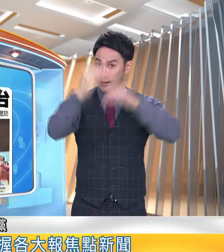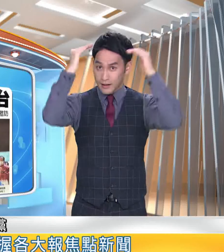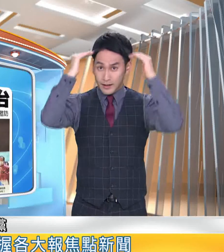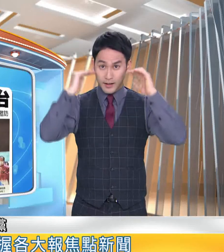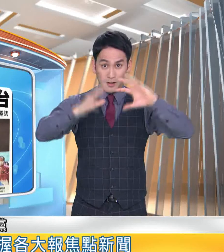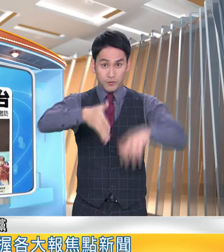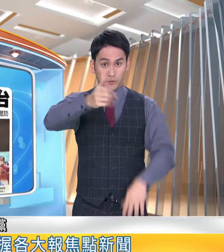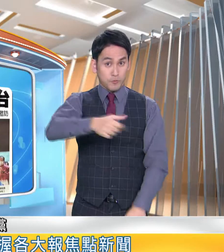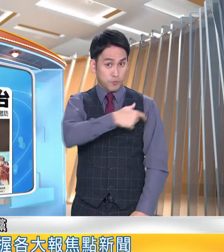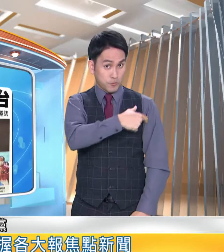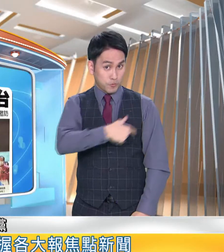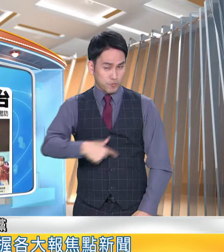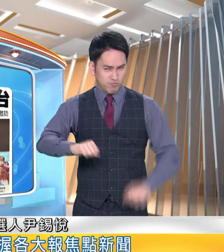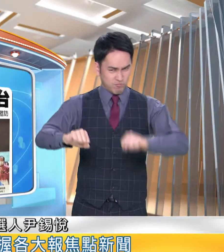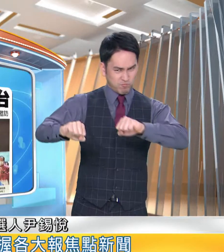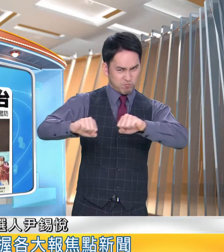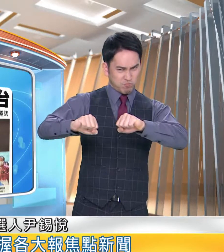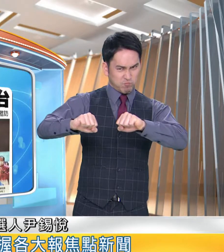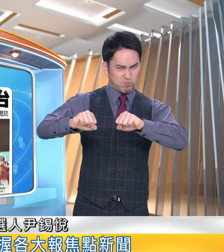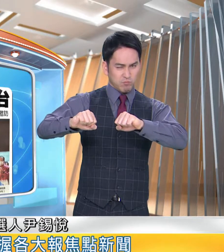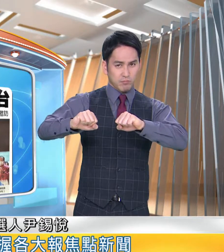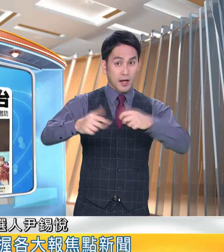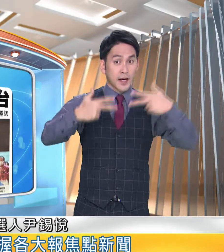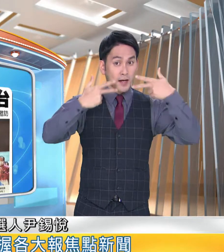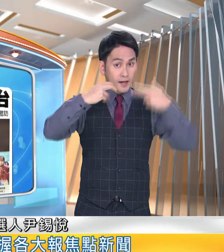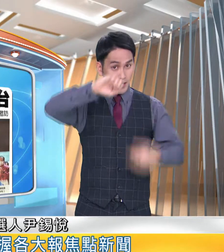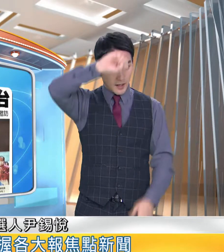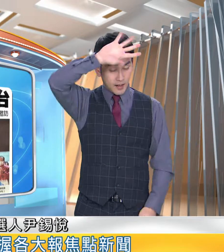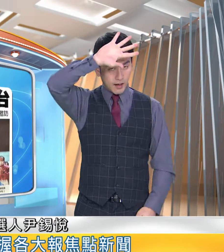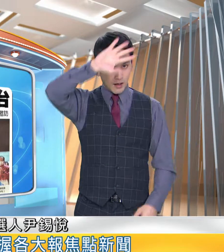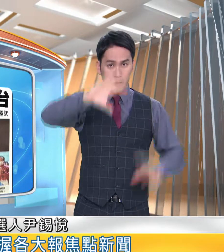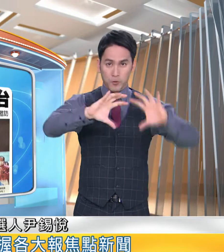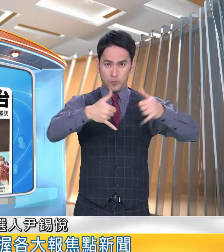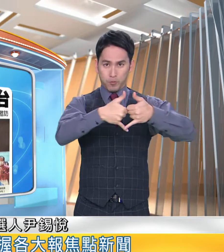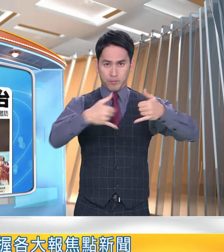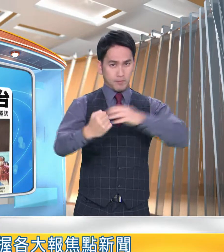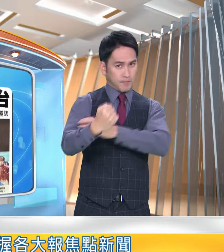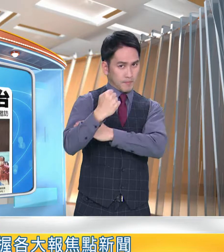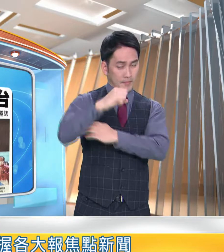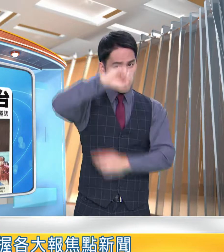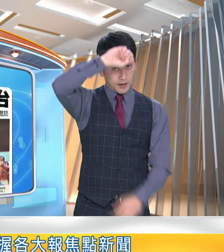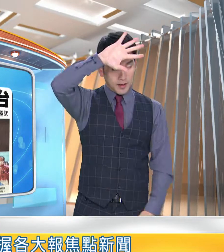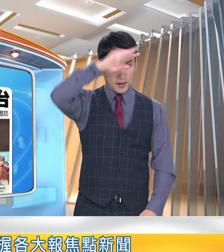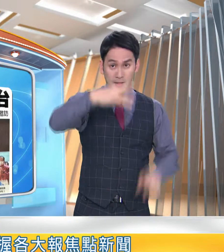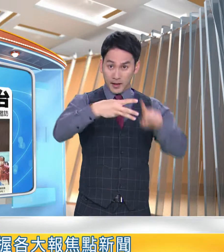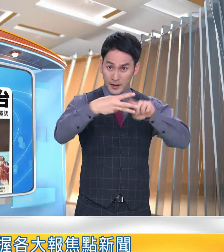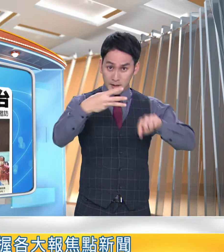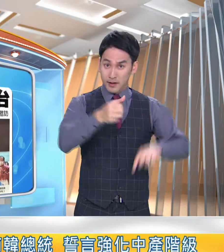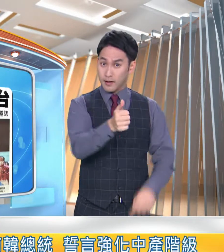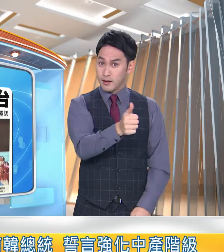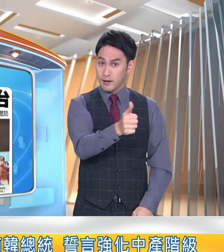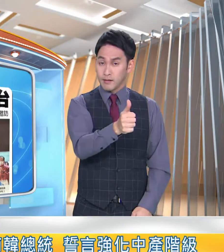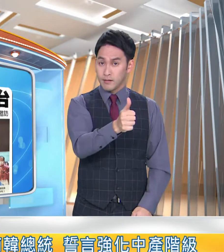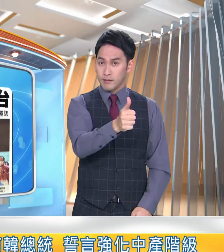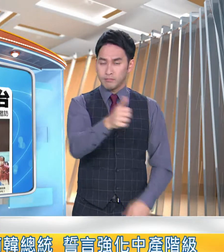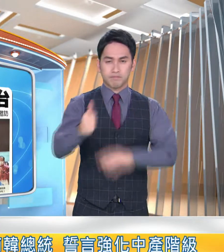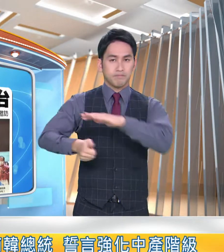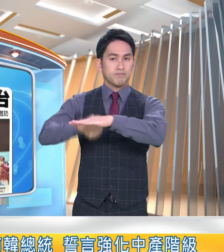南韩最大在野党国民力量的候选人尹锡悦，以0.8%的差距